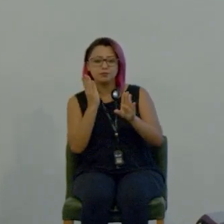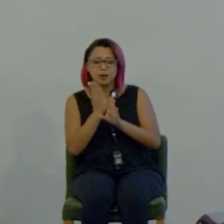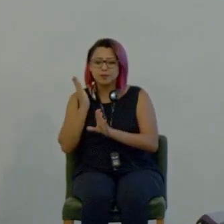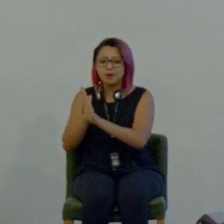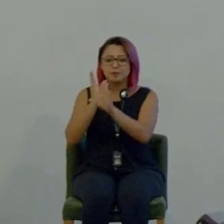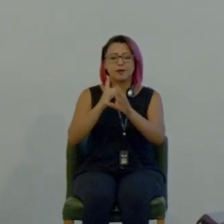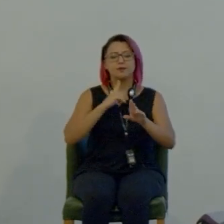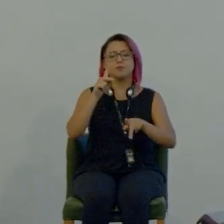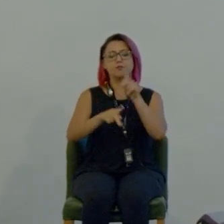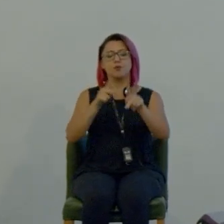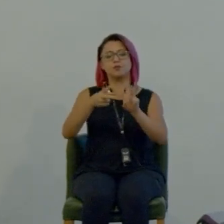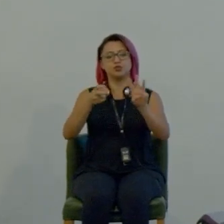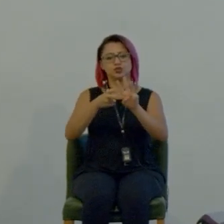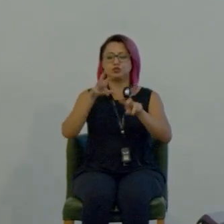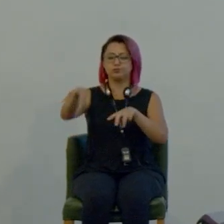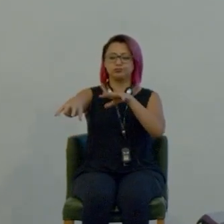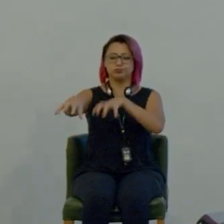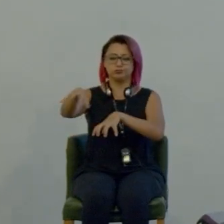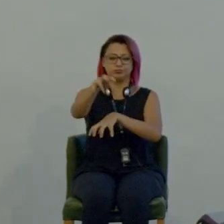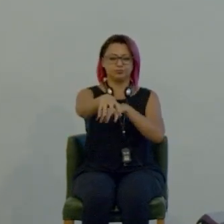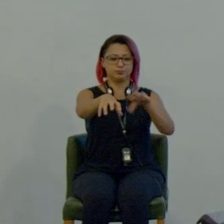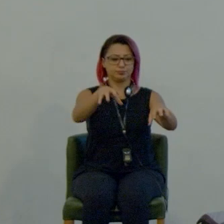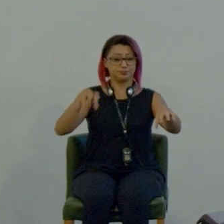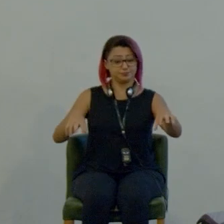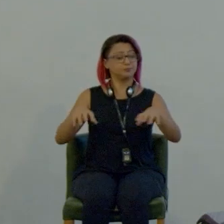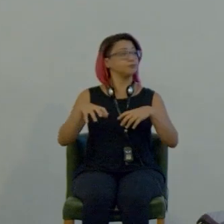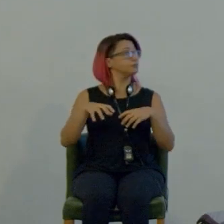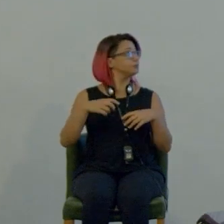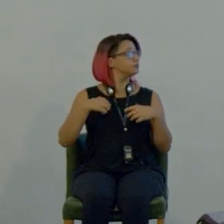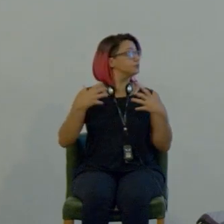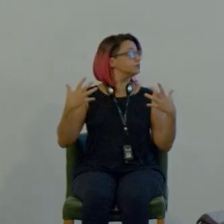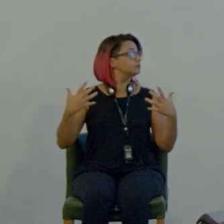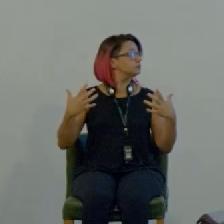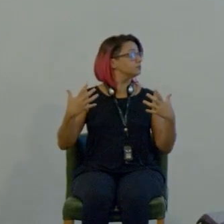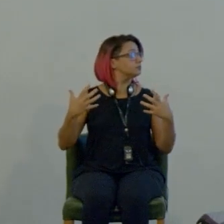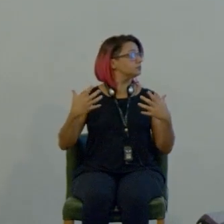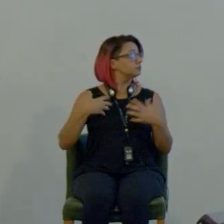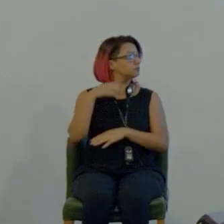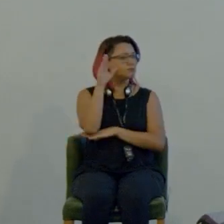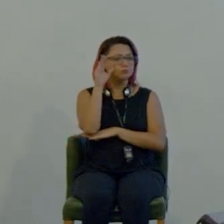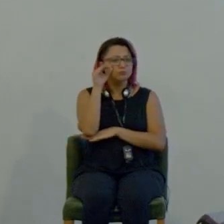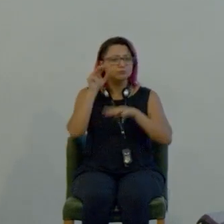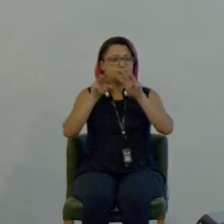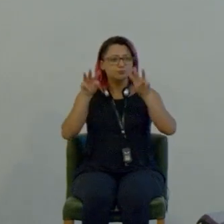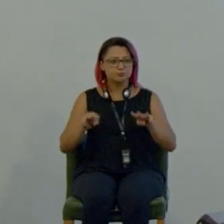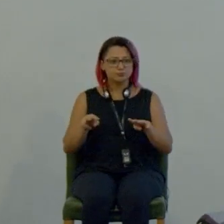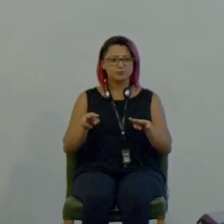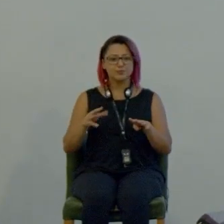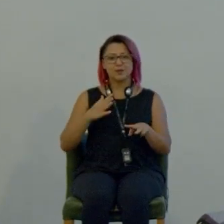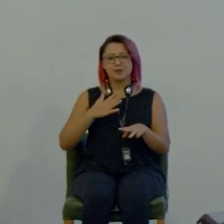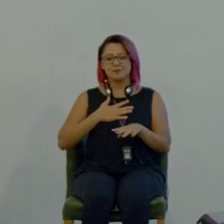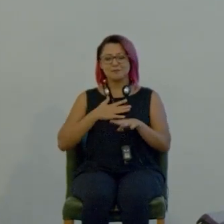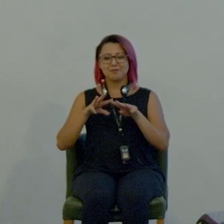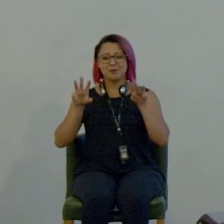pontos em amarelos, eu vou mostrar um monte de mapa aqui, Frederico. Eu fiquei muito instigado pelos mapas, que os meus mapas são mais caretas,